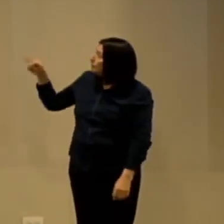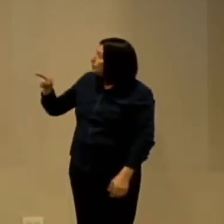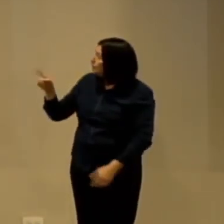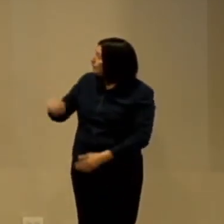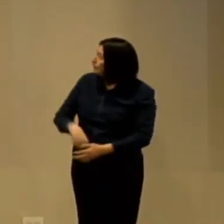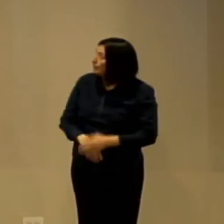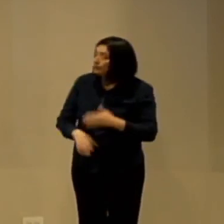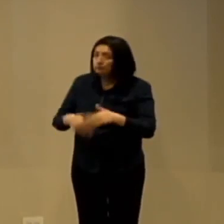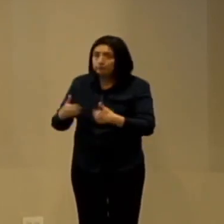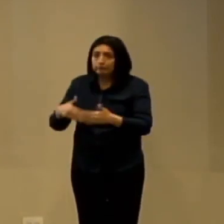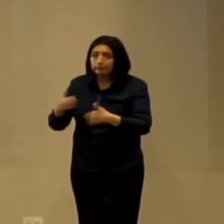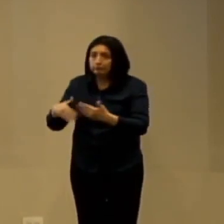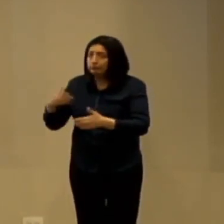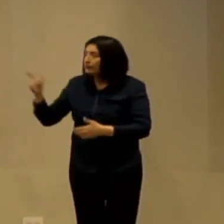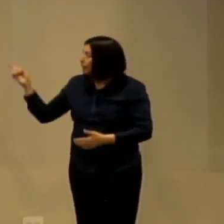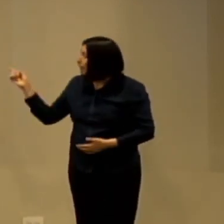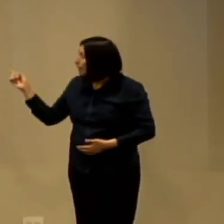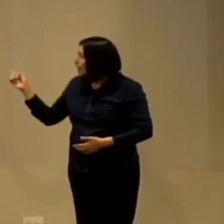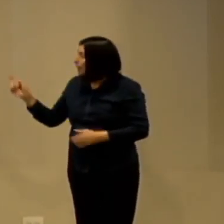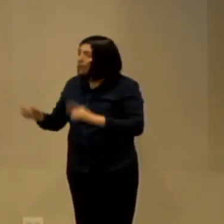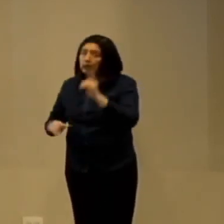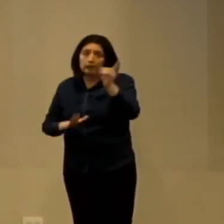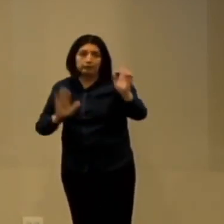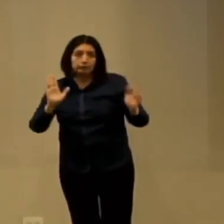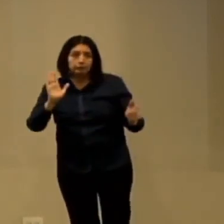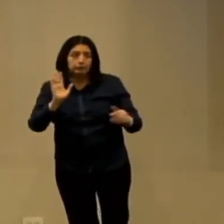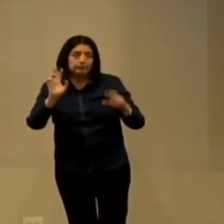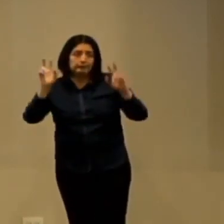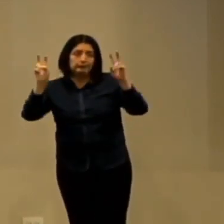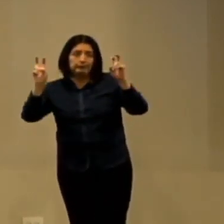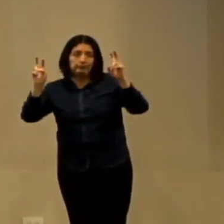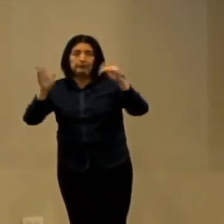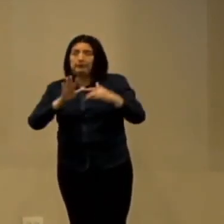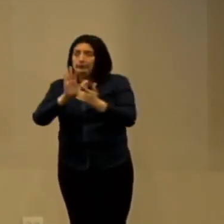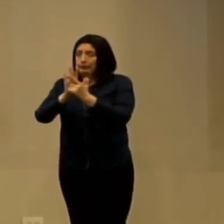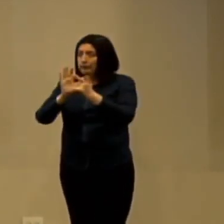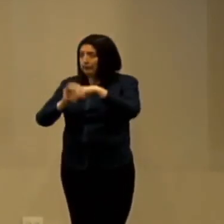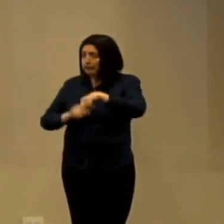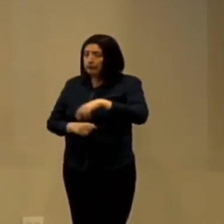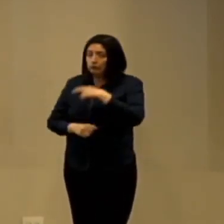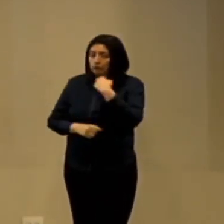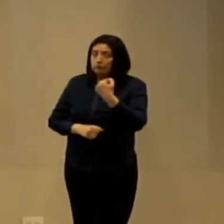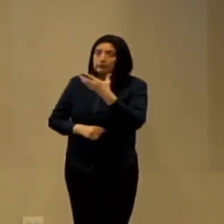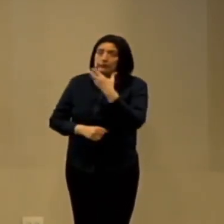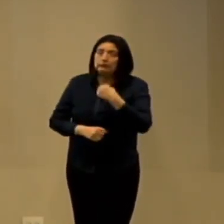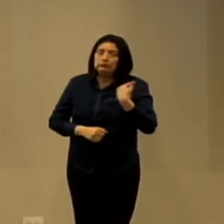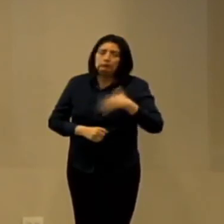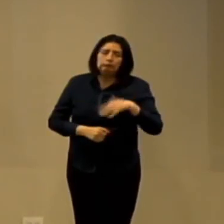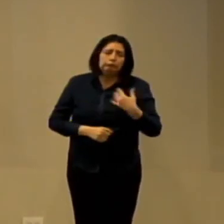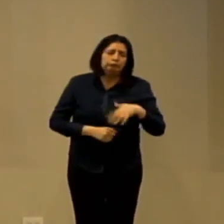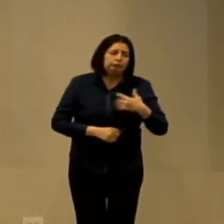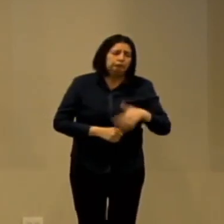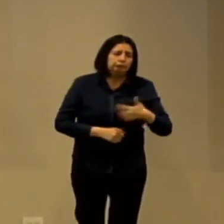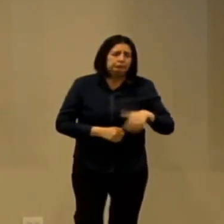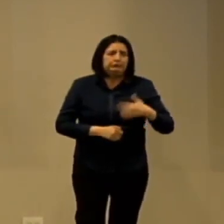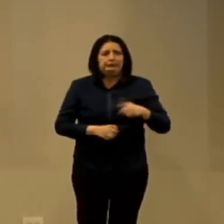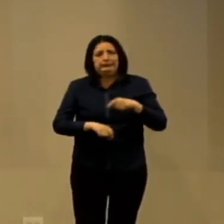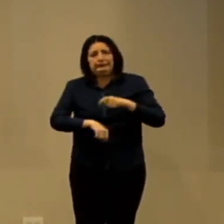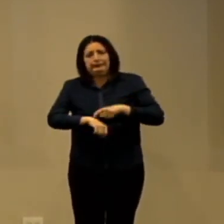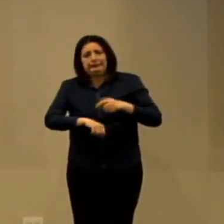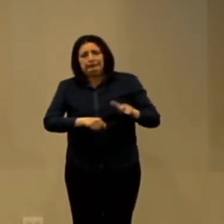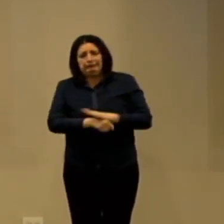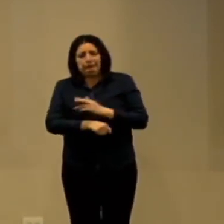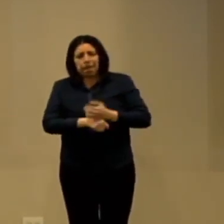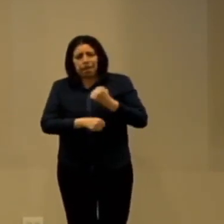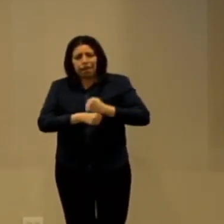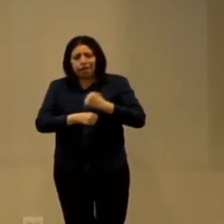teniendo, voy a correr. Aquí hay un aspecto normativo que ahorita en este mes de noviembre y diciembre vamos a estar full trabajando, porque tenemos que adecuar